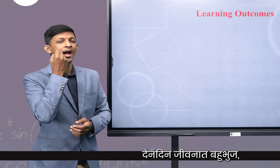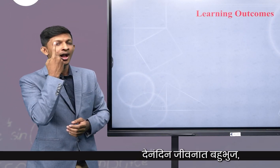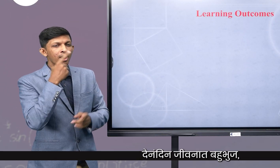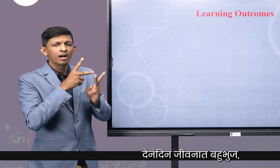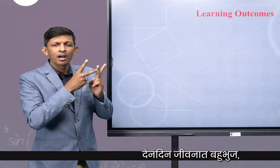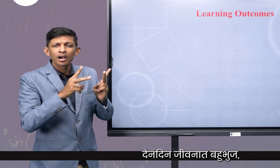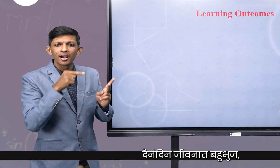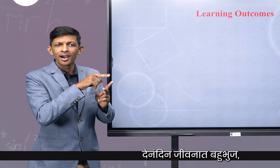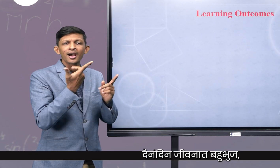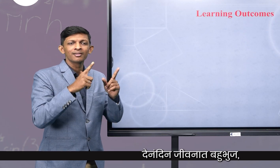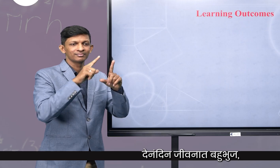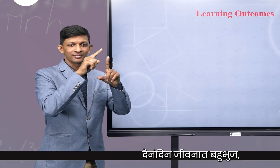दैनंदिन जीवनात बहुभुज,